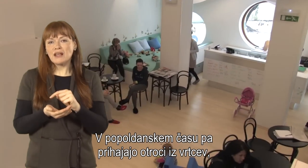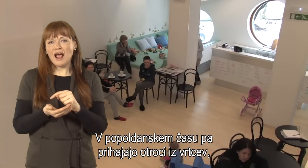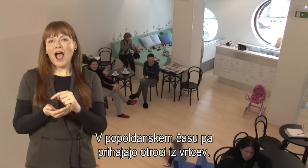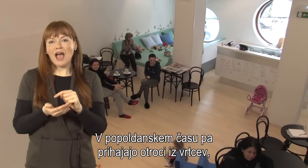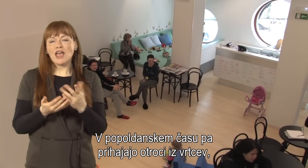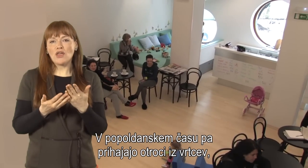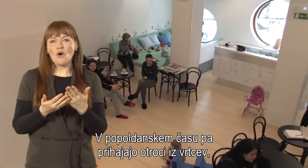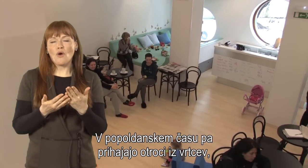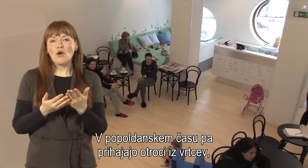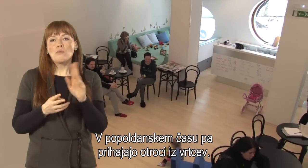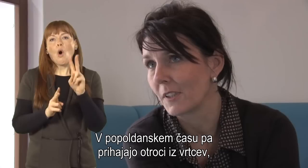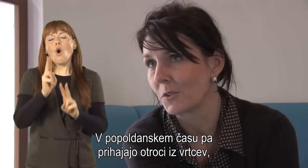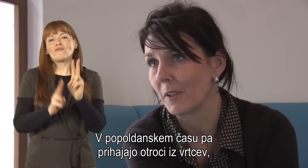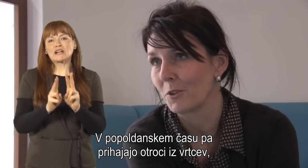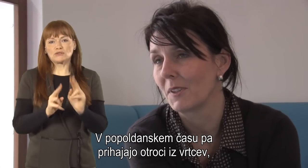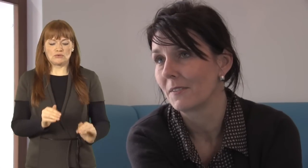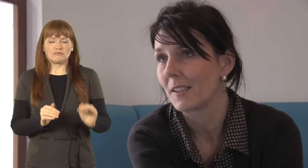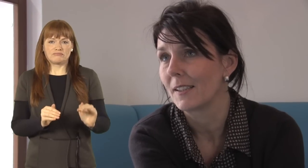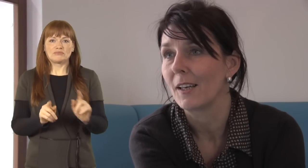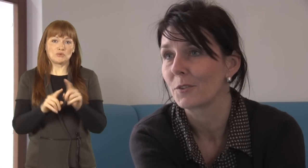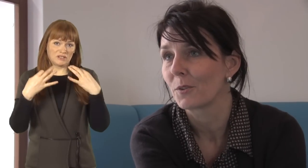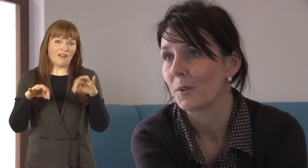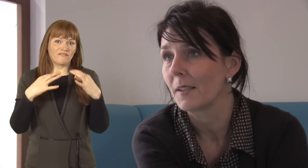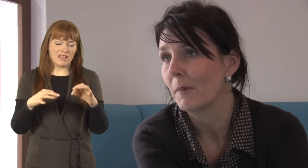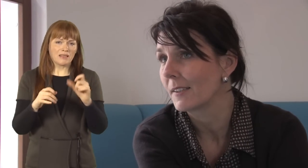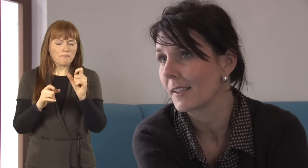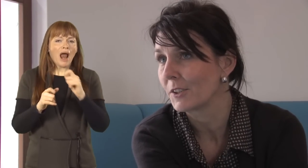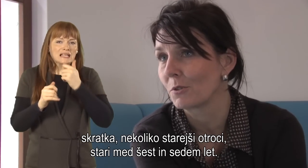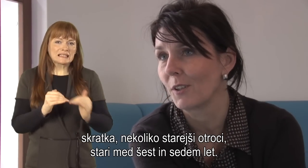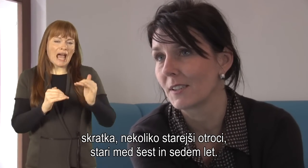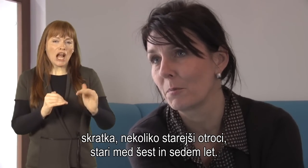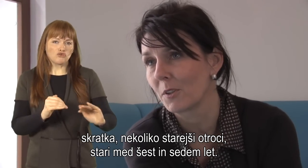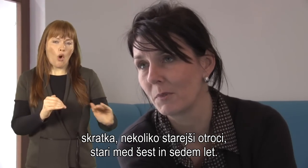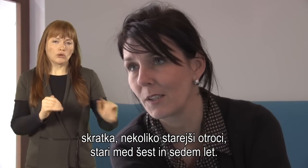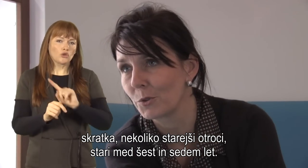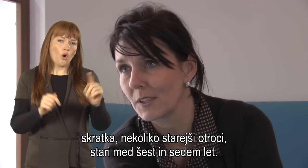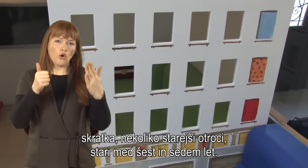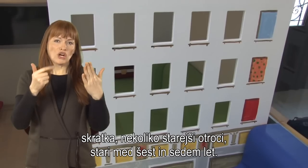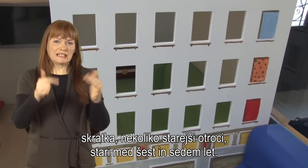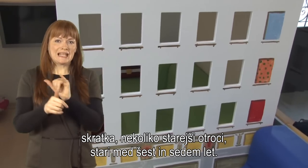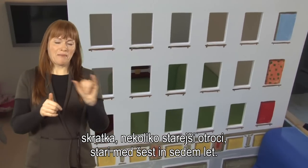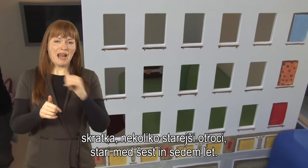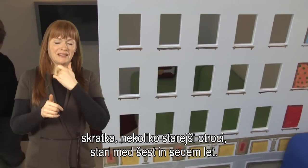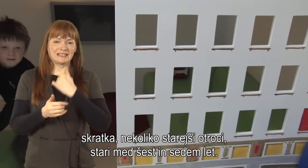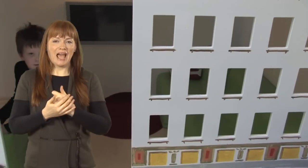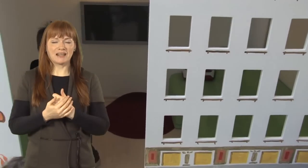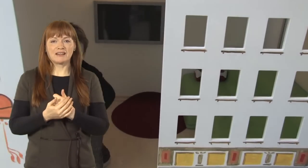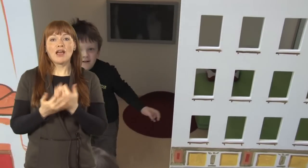prihajajo vrtčarji pač po vrtcu, ne, oziroma za vikende ravno tako, ne, malo starejši otroci, se pravi tam nekje do 6-7